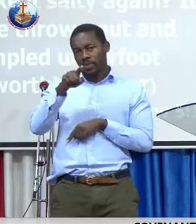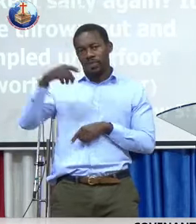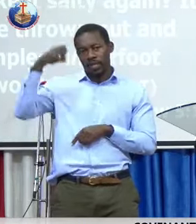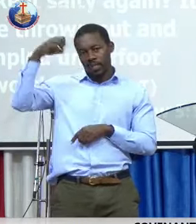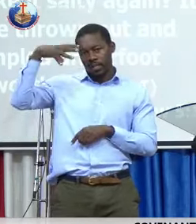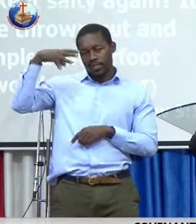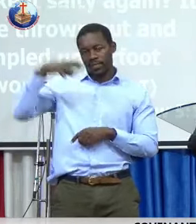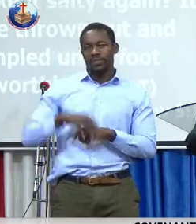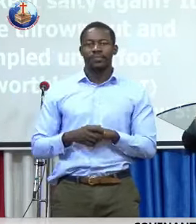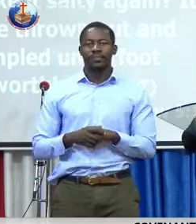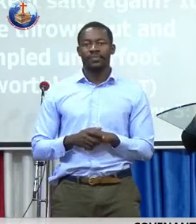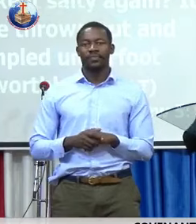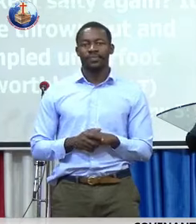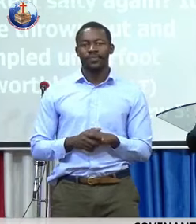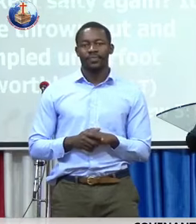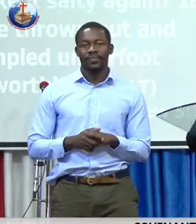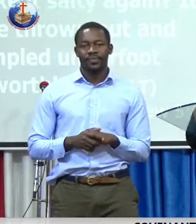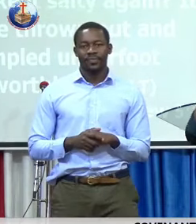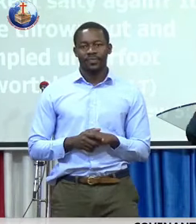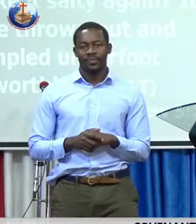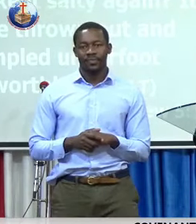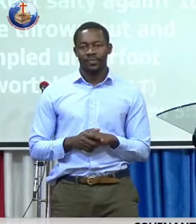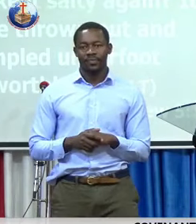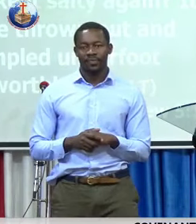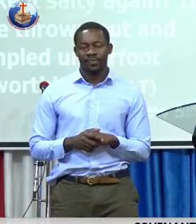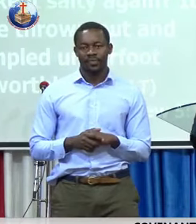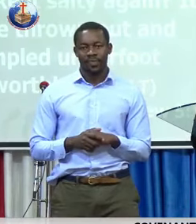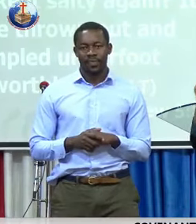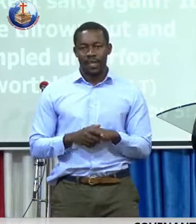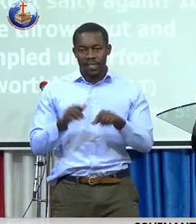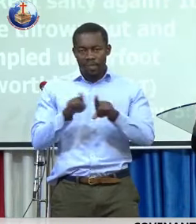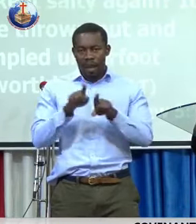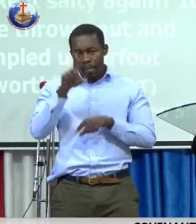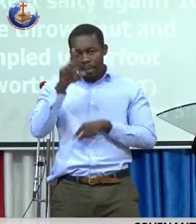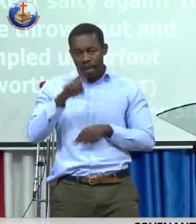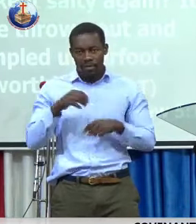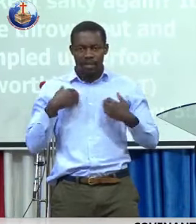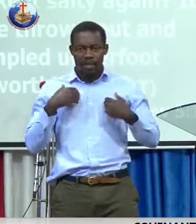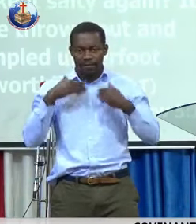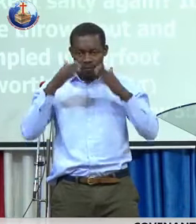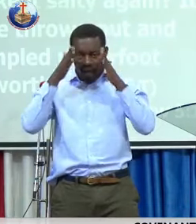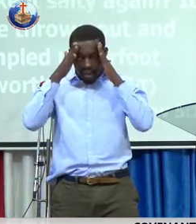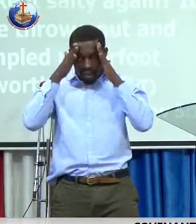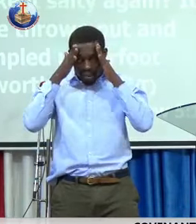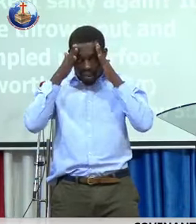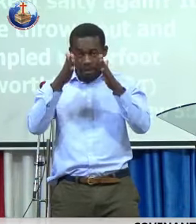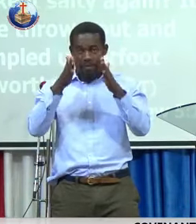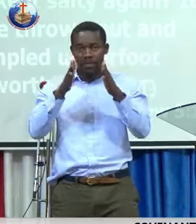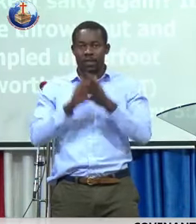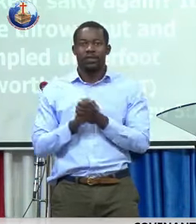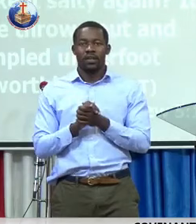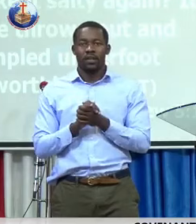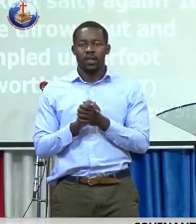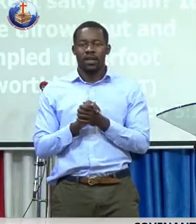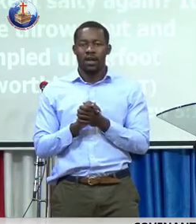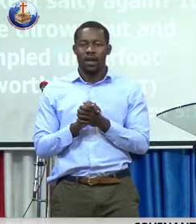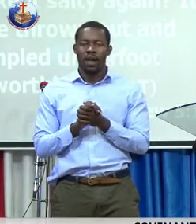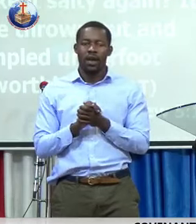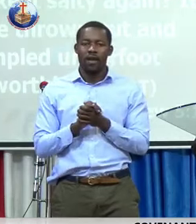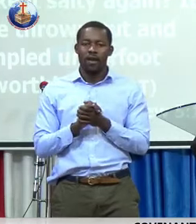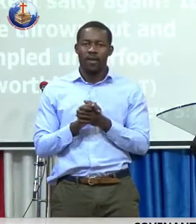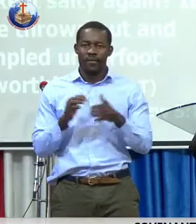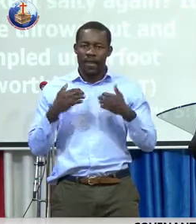nuru. And then it also means to have an objective existence. Na pia inamaanisha kwamba ni kuwa hali ya